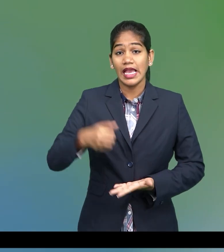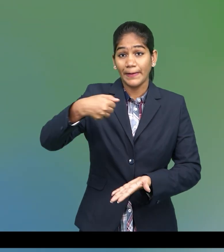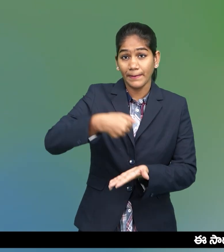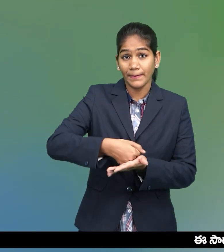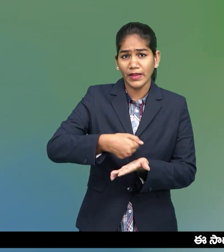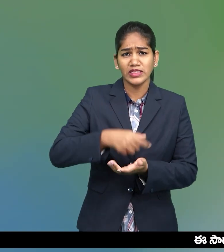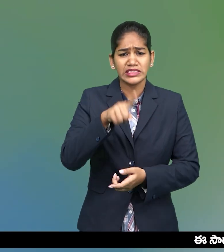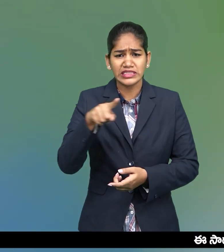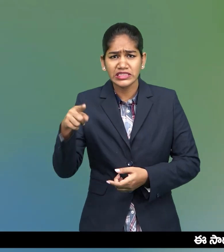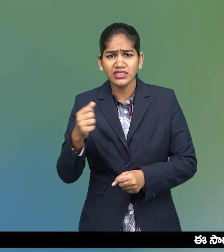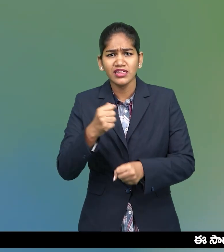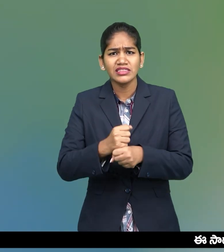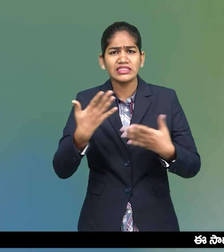ఆధారంగా ఈ సాధారణ పరిస్థితులలో